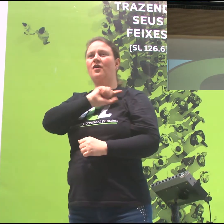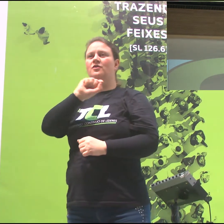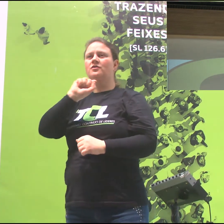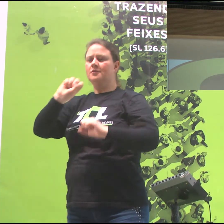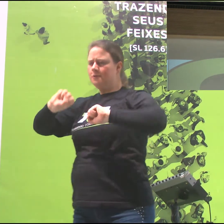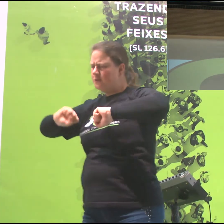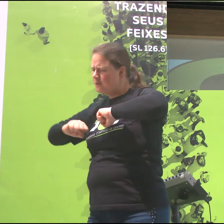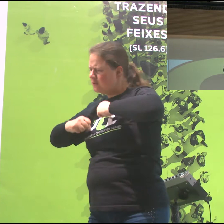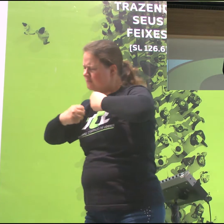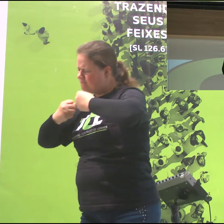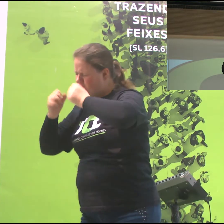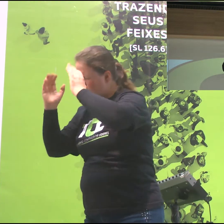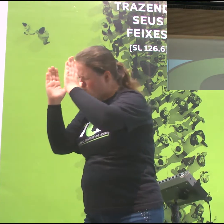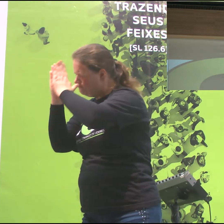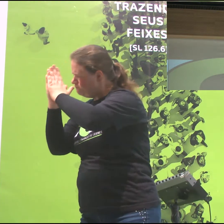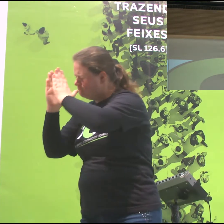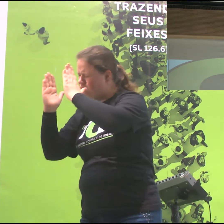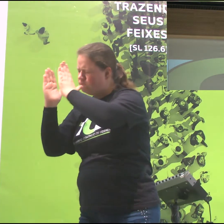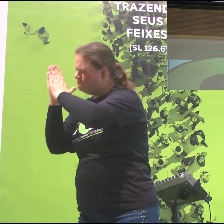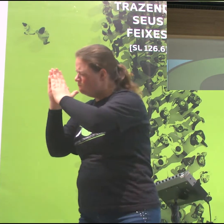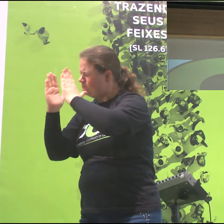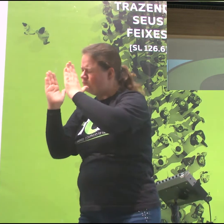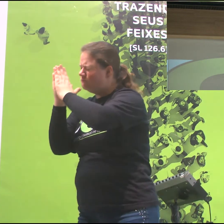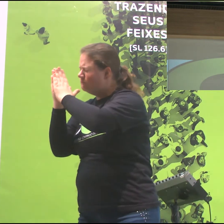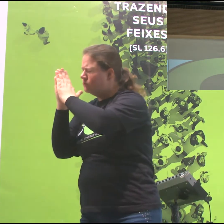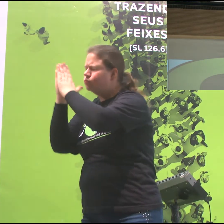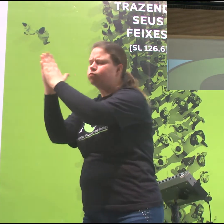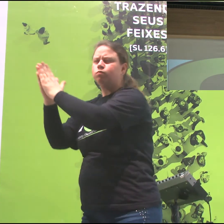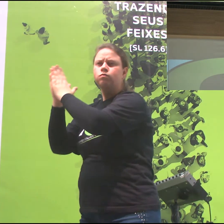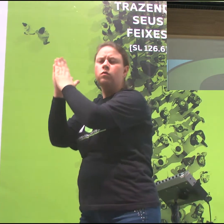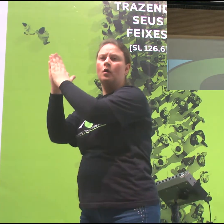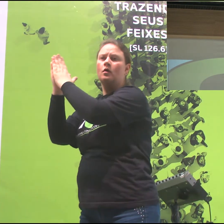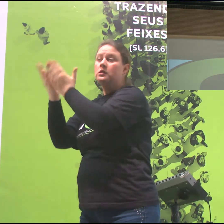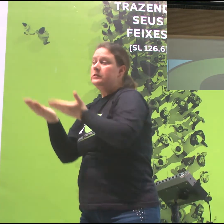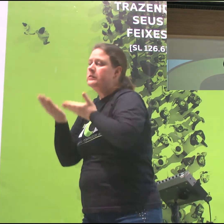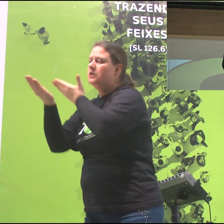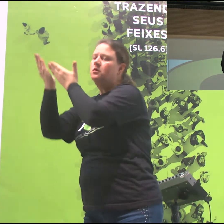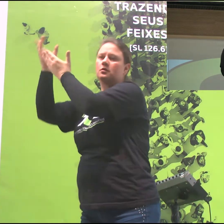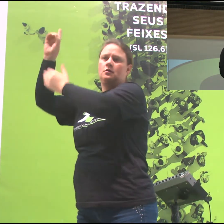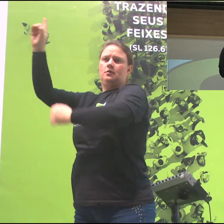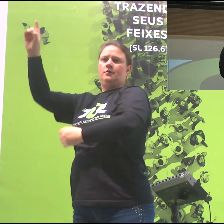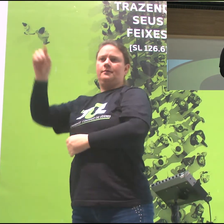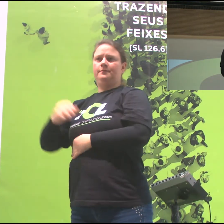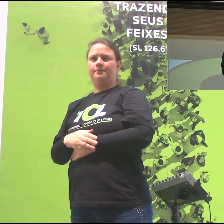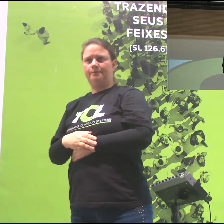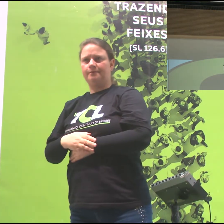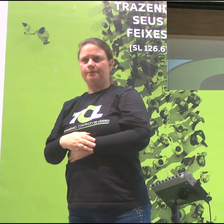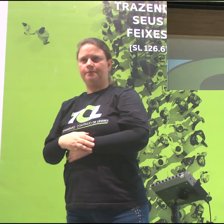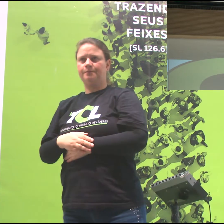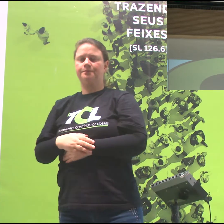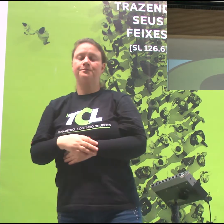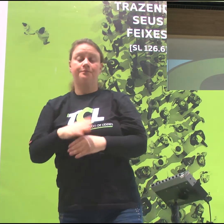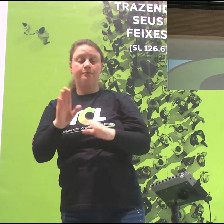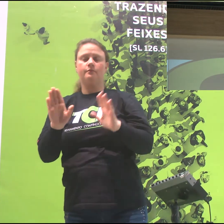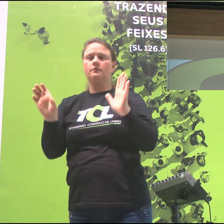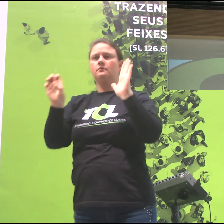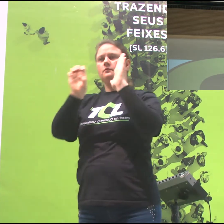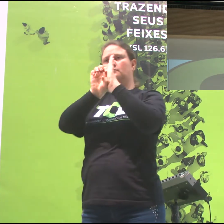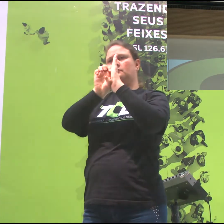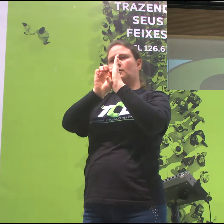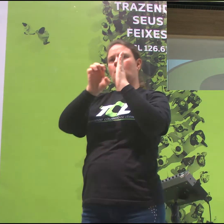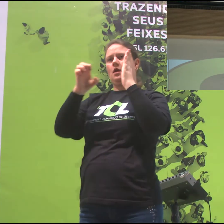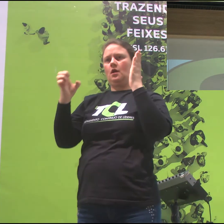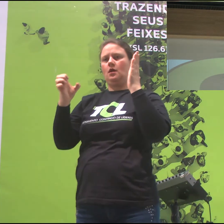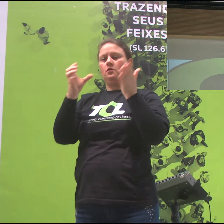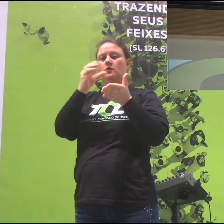fala a respeito de adoração, Ele fala de uma forma significativa, muito significativa. Êxodo 34:14,